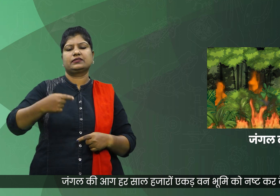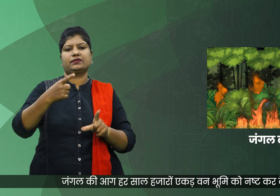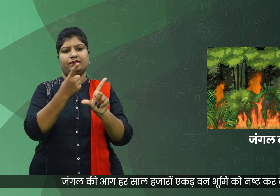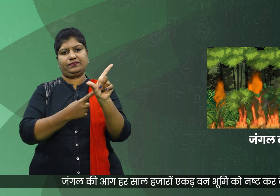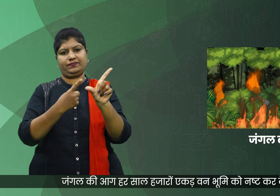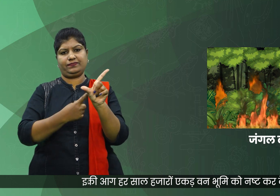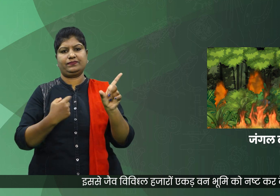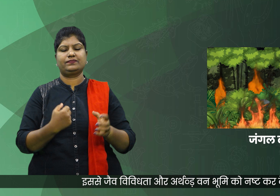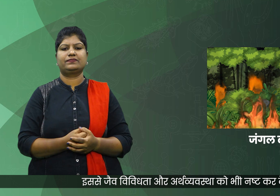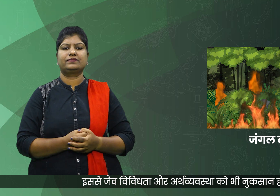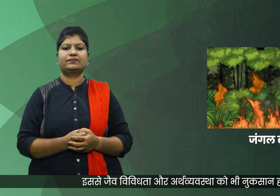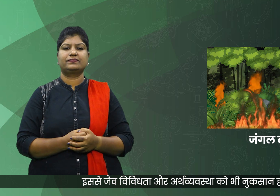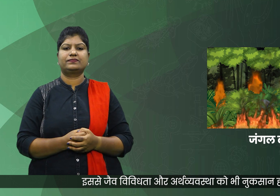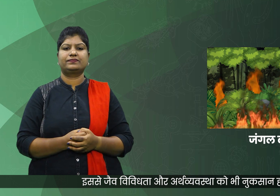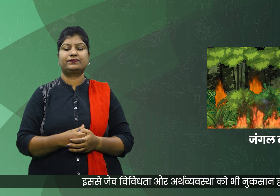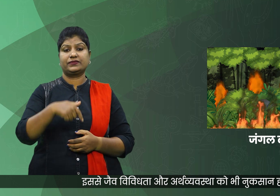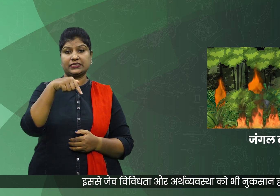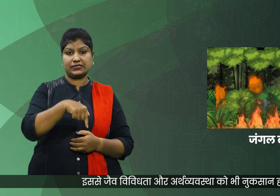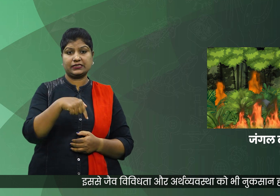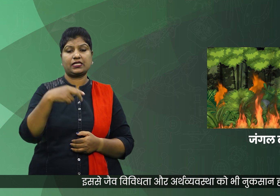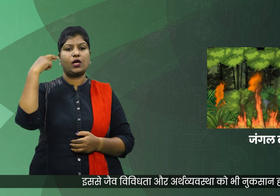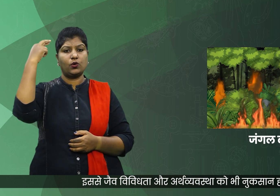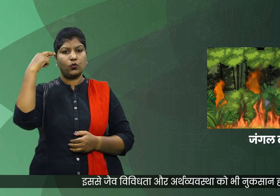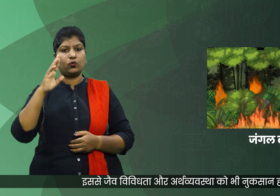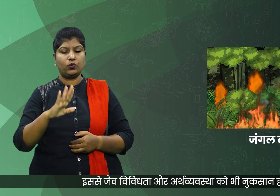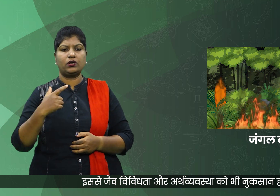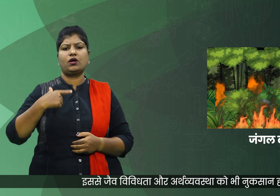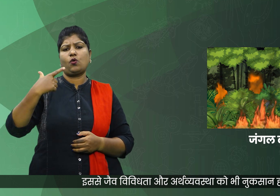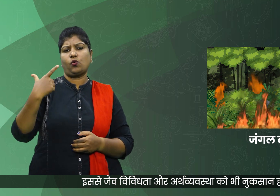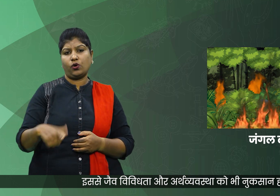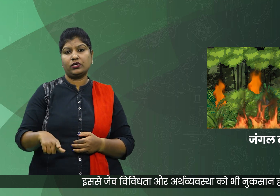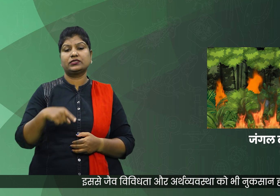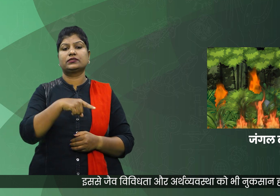इससे जैव विवित्ता और आर्थ व्यवस्ता को भी नुकसान होता